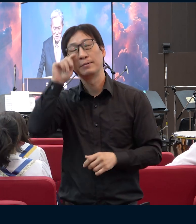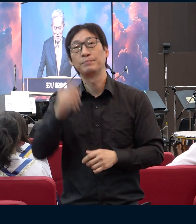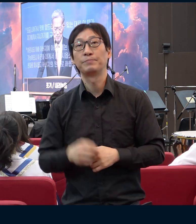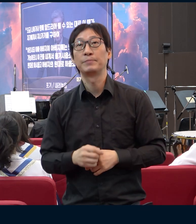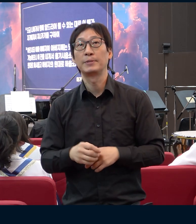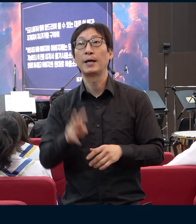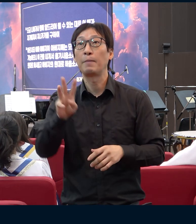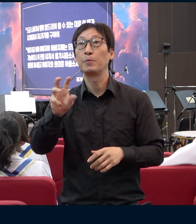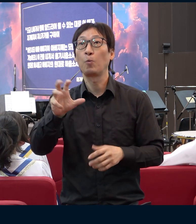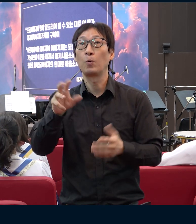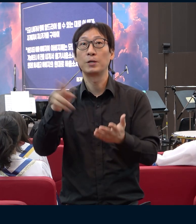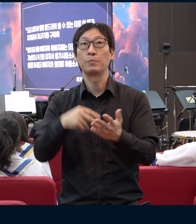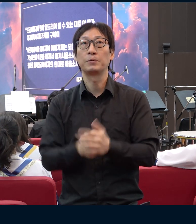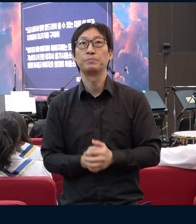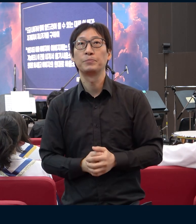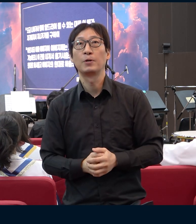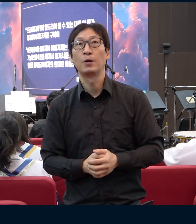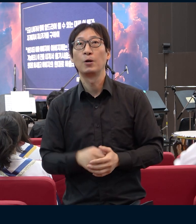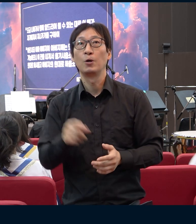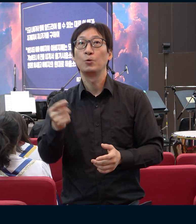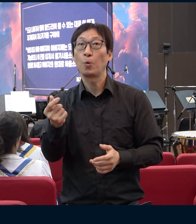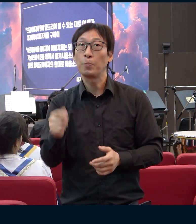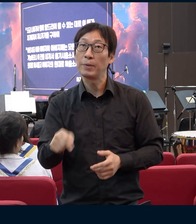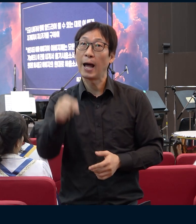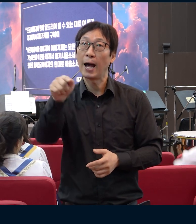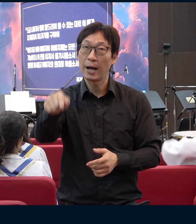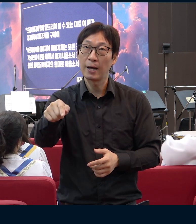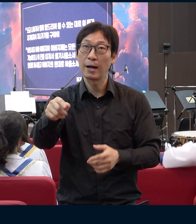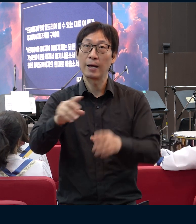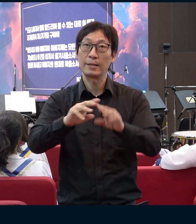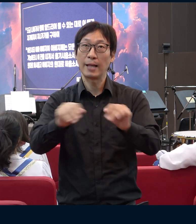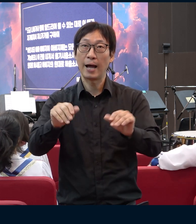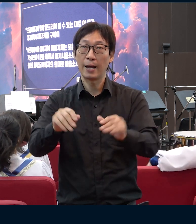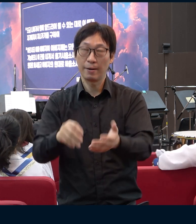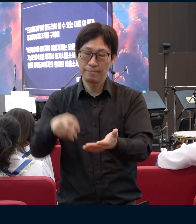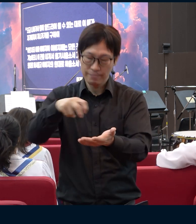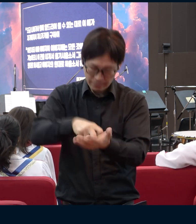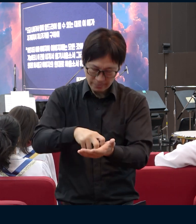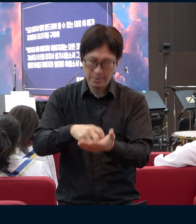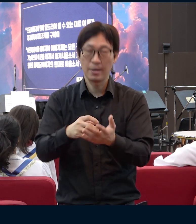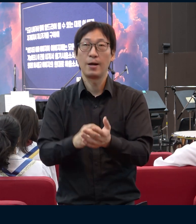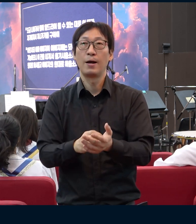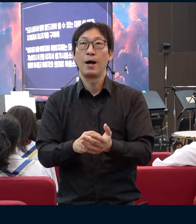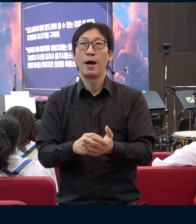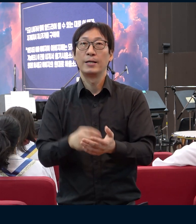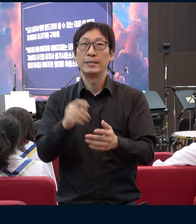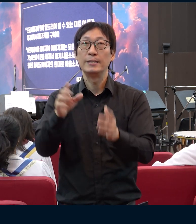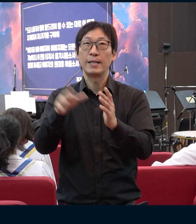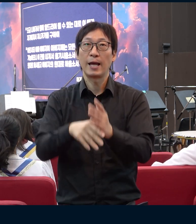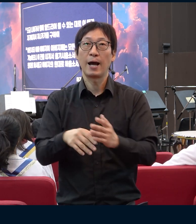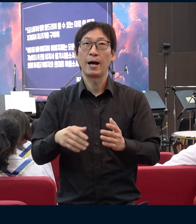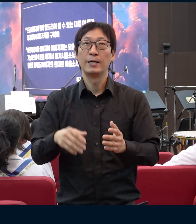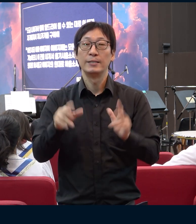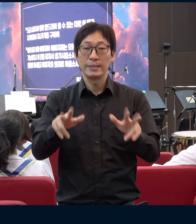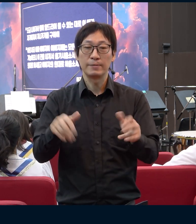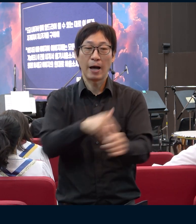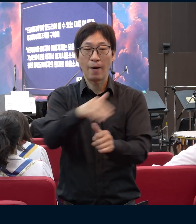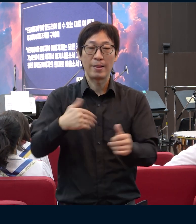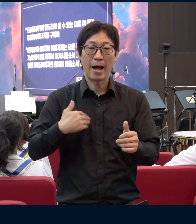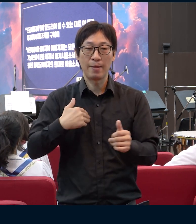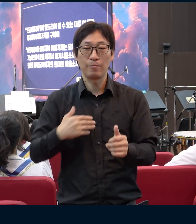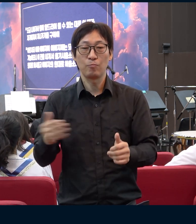함께 읽겠습니다. 같이 읽습니다. 조금 나아가사 땅에 엎드려 될 수 있는 대로